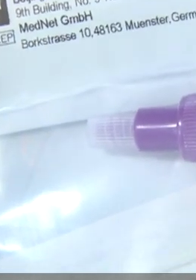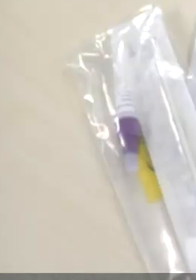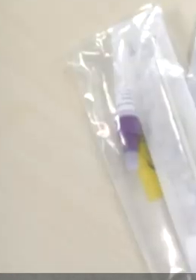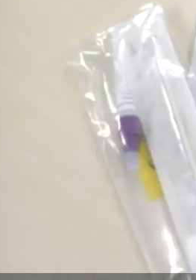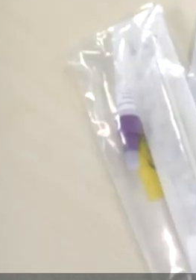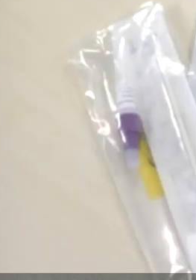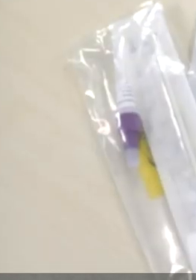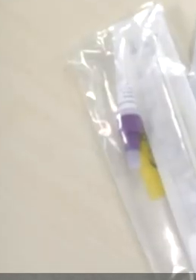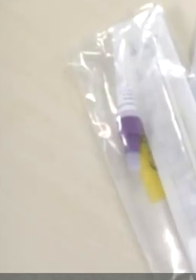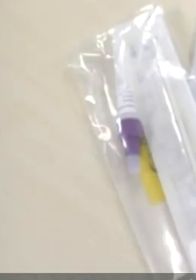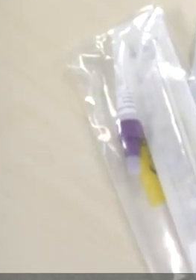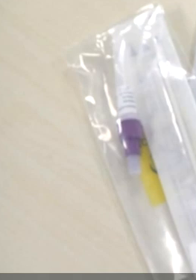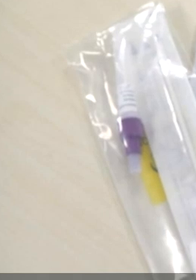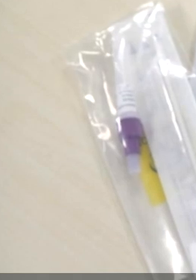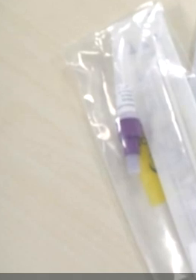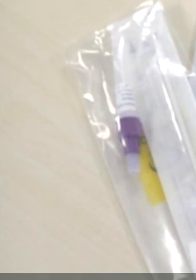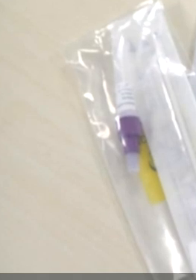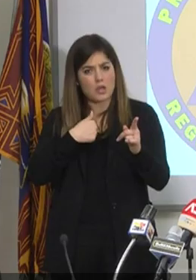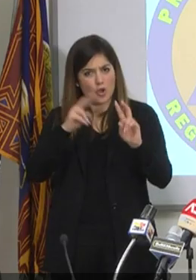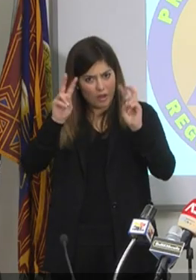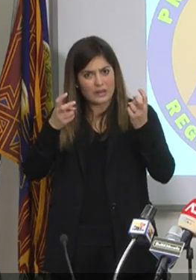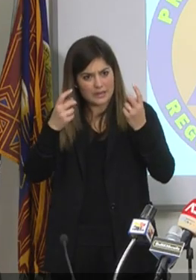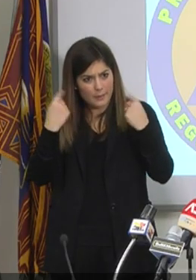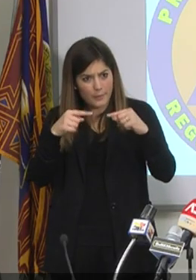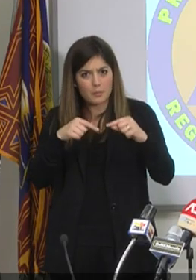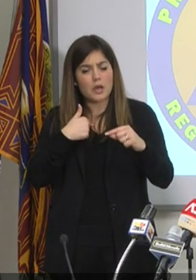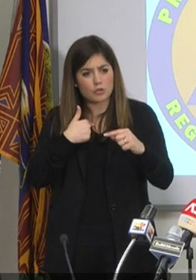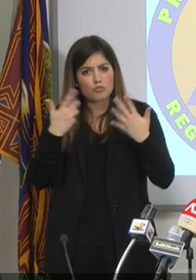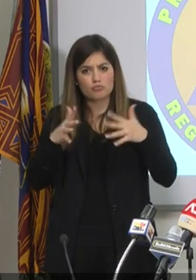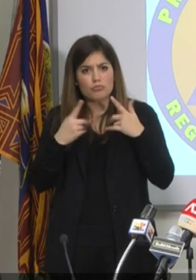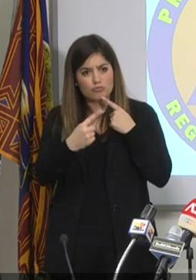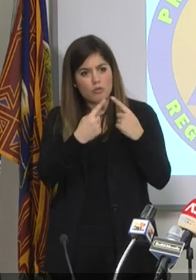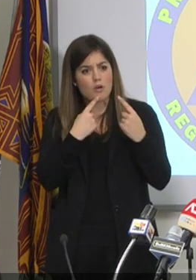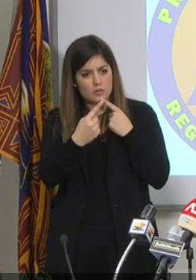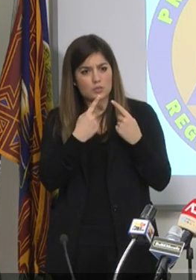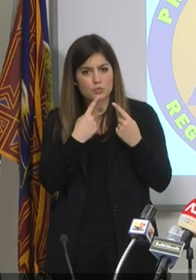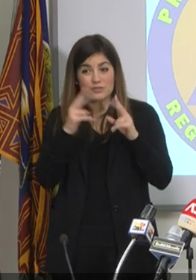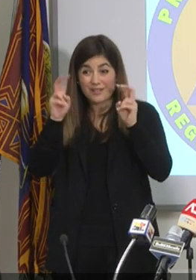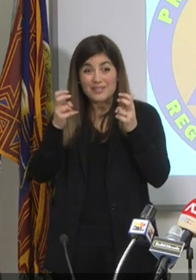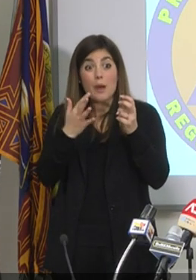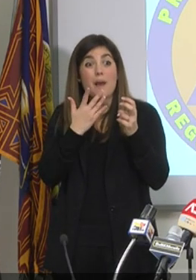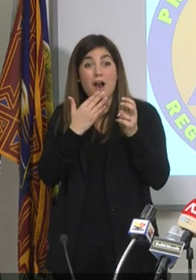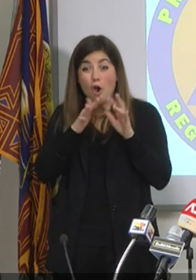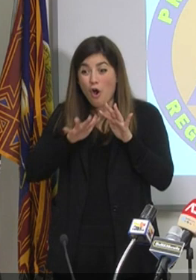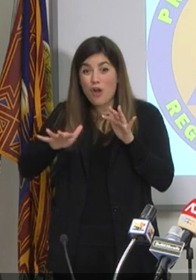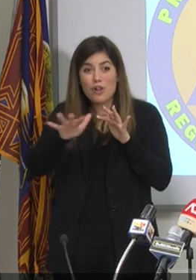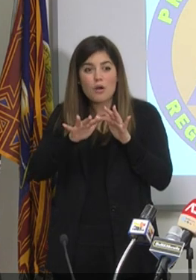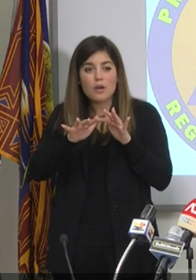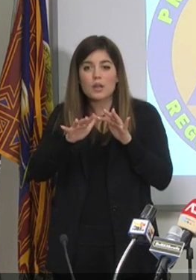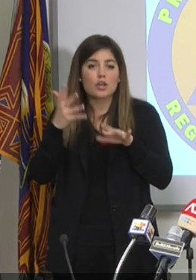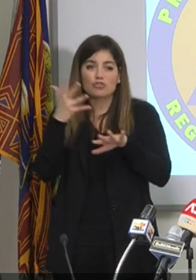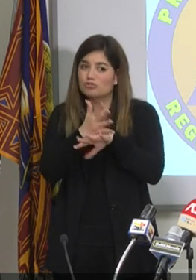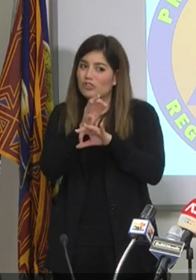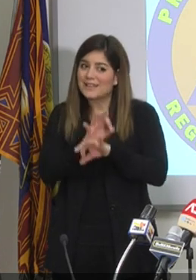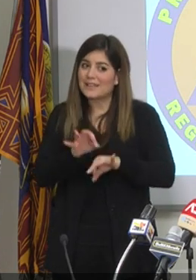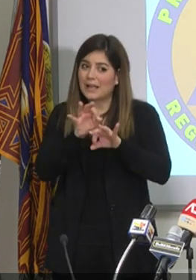zaia va scollegato dal dibattito attorno alle fasce il tema del colore non c'entra nulla con poi con il danno